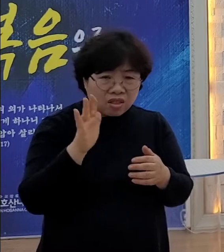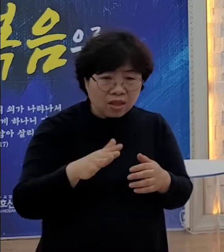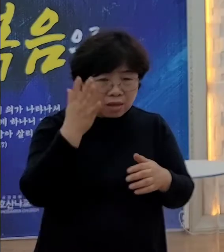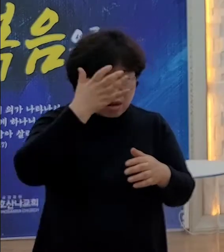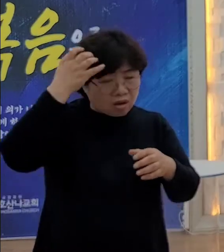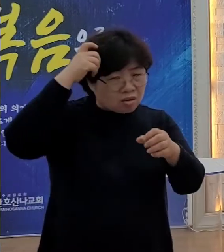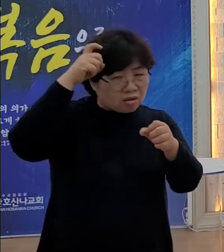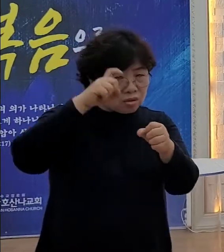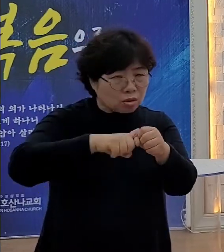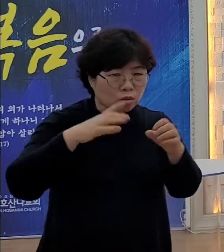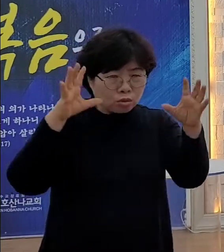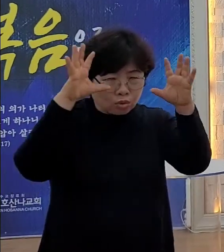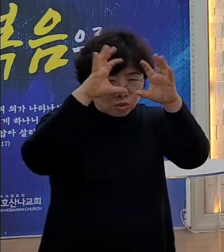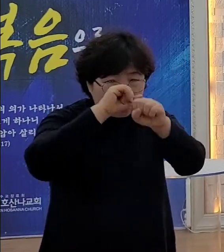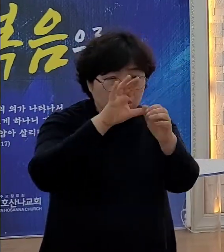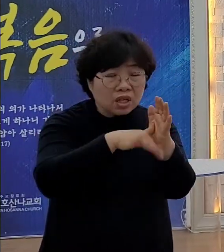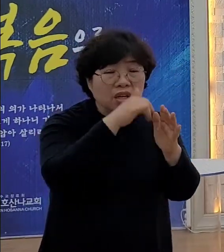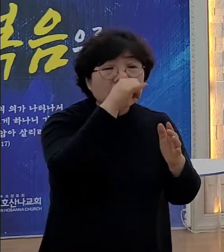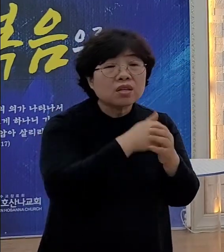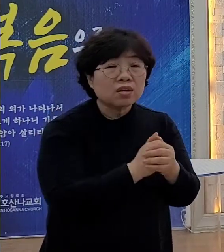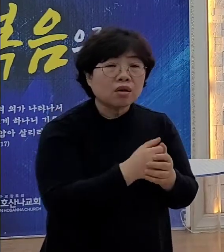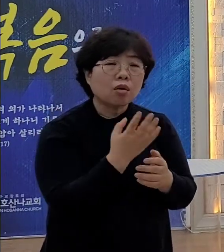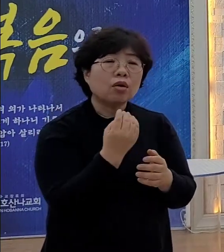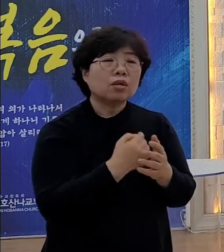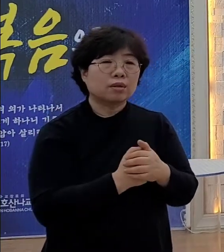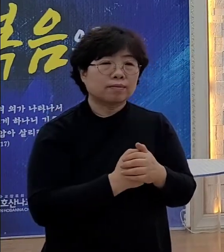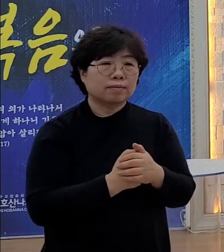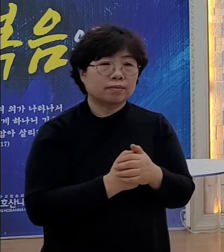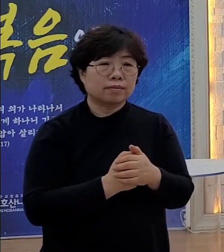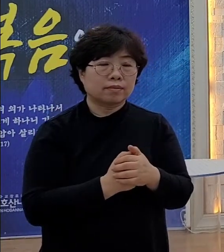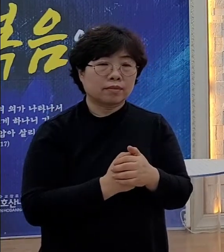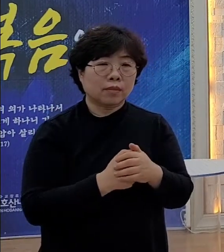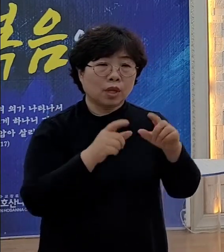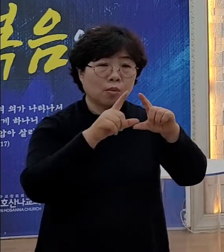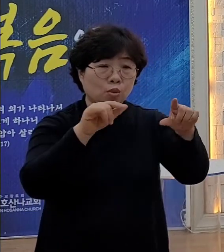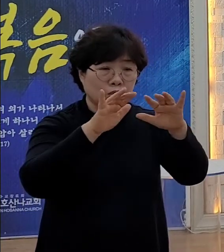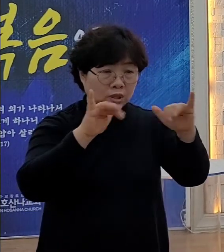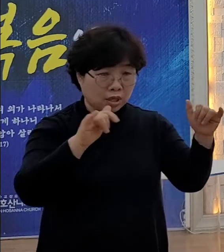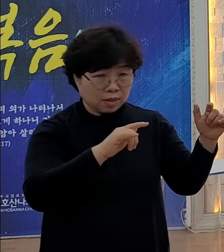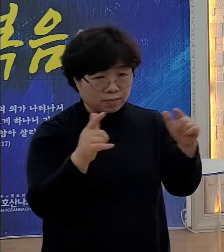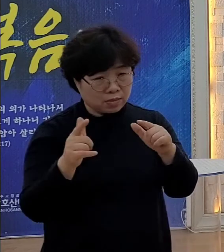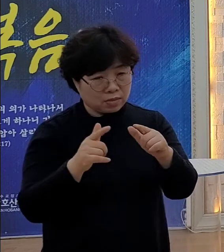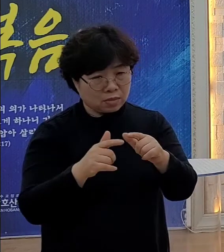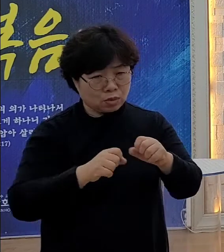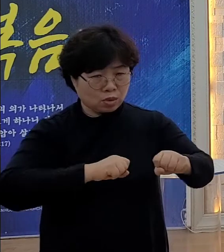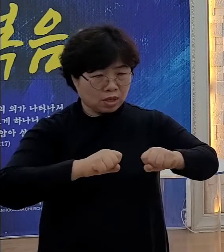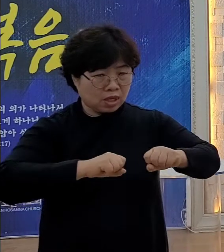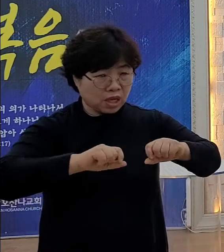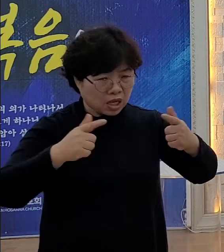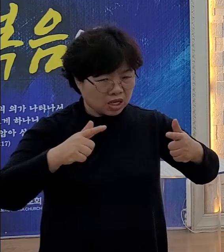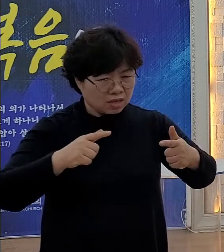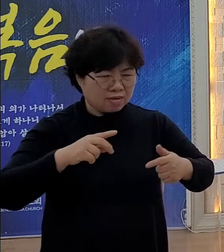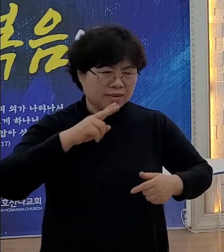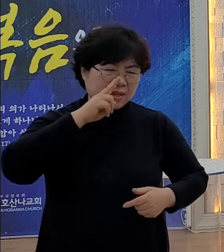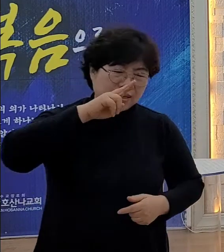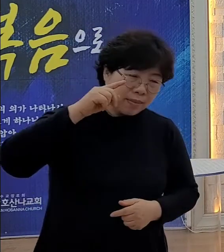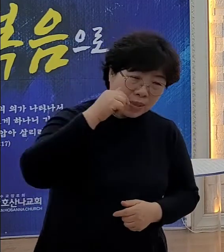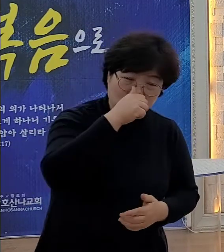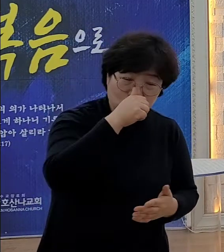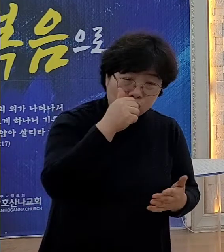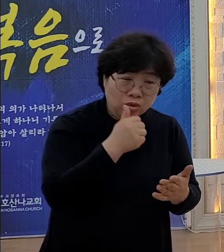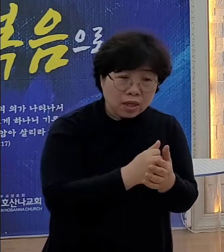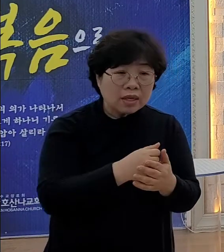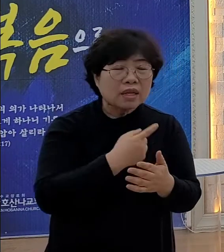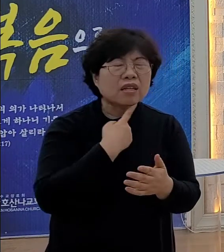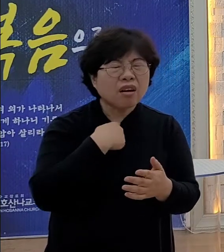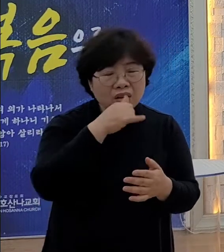영적으로 어두웠을 때가 있었습니다. 언제냐? 일반 사람들도 짓지 않을 그런 극악무도한 그런